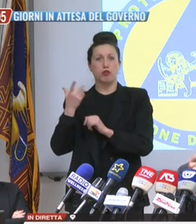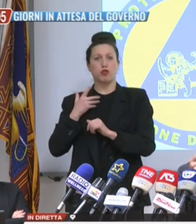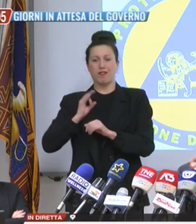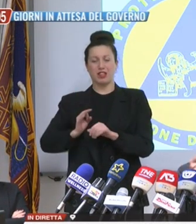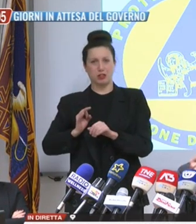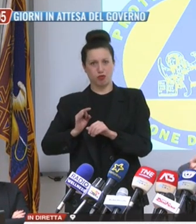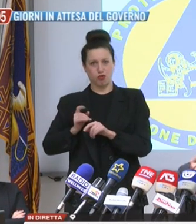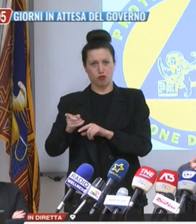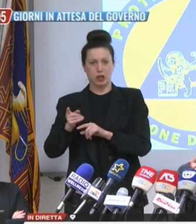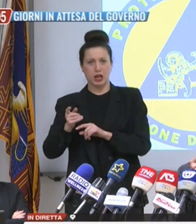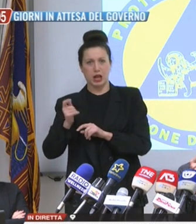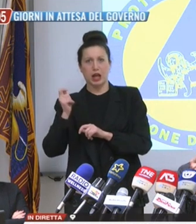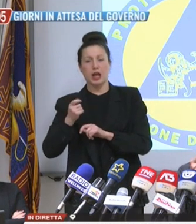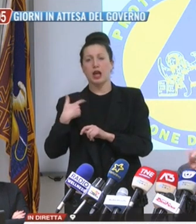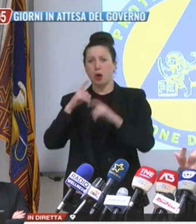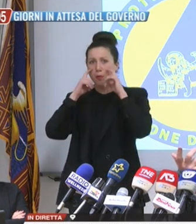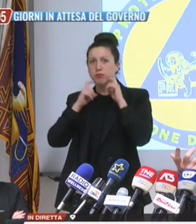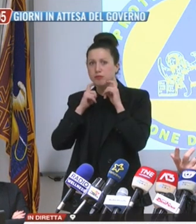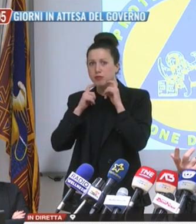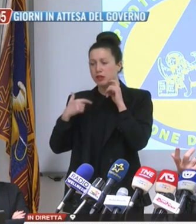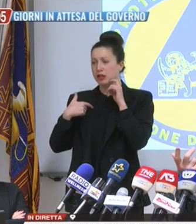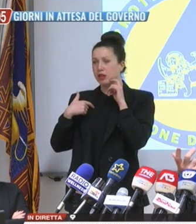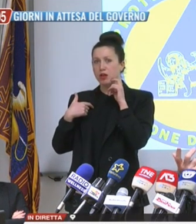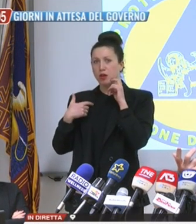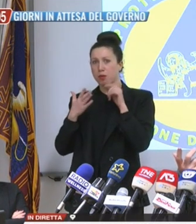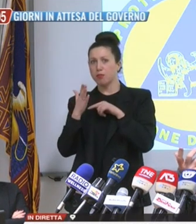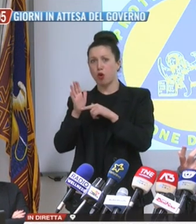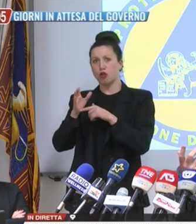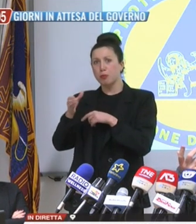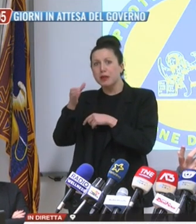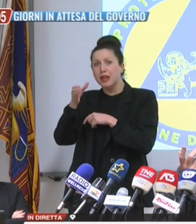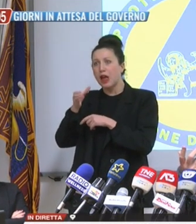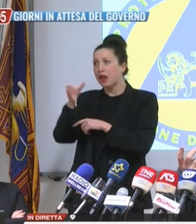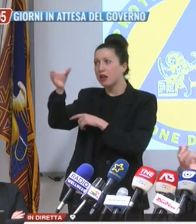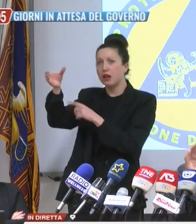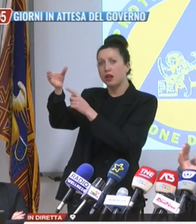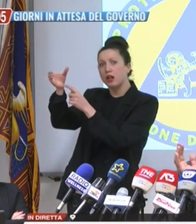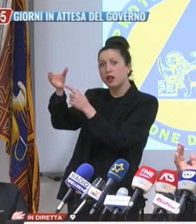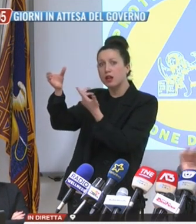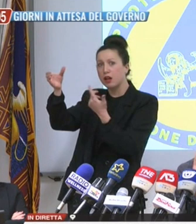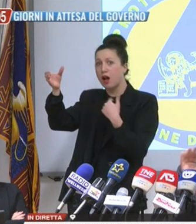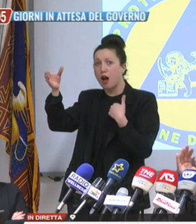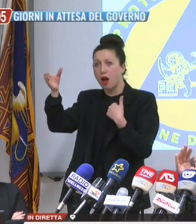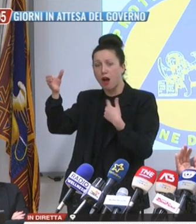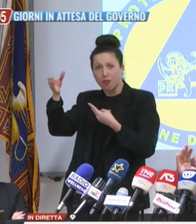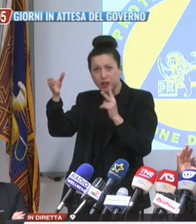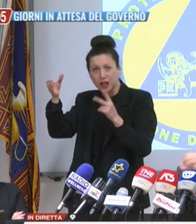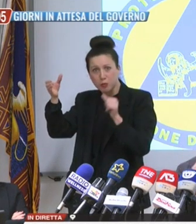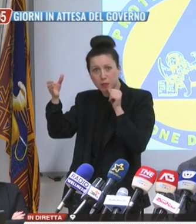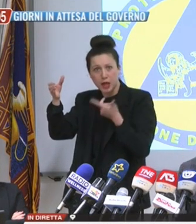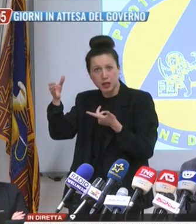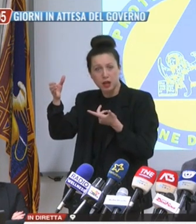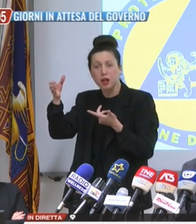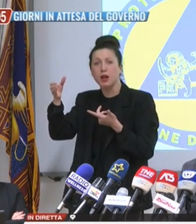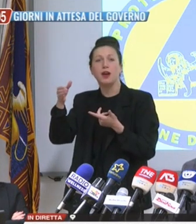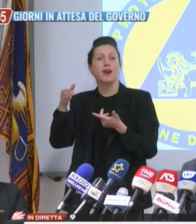è vietato bere. Voi capite che se questa partita qui è una partita di guardie e ladri non ci siamo, perché